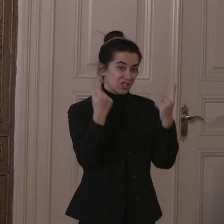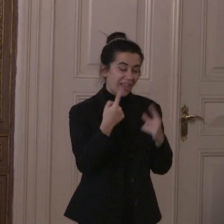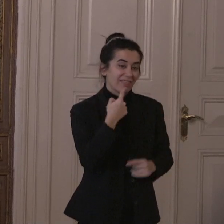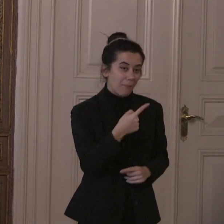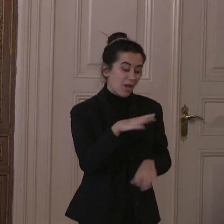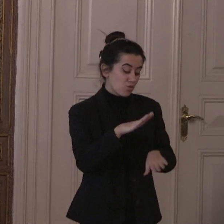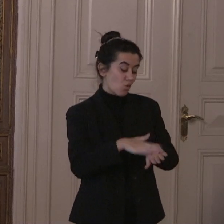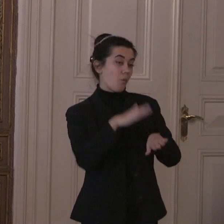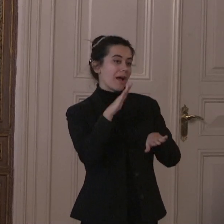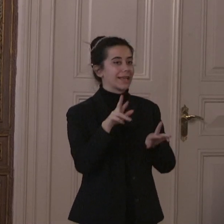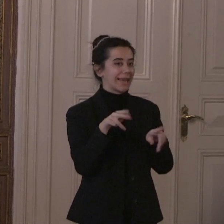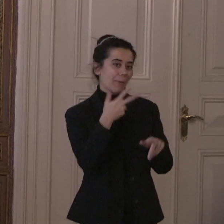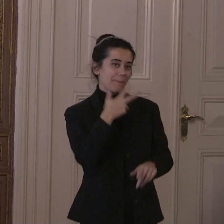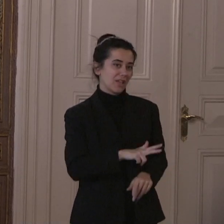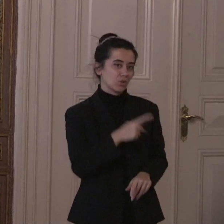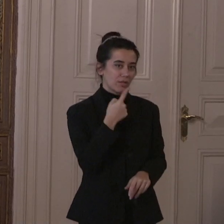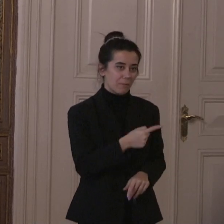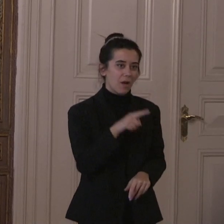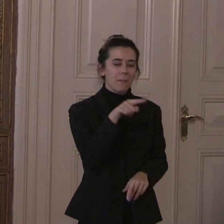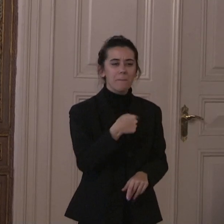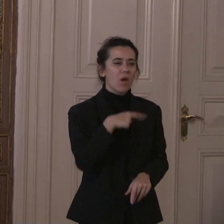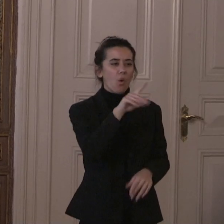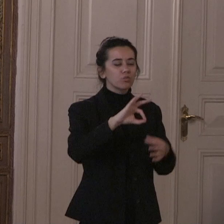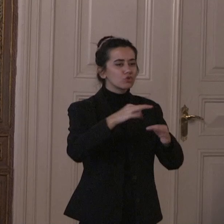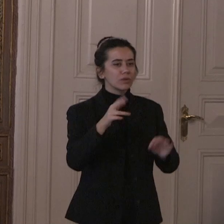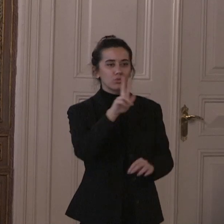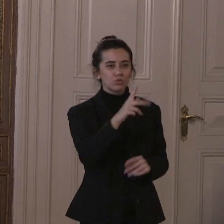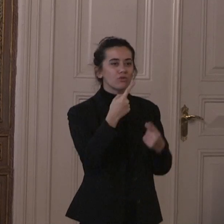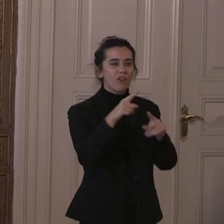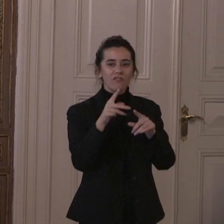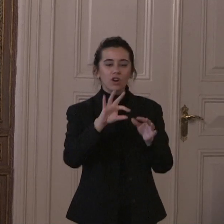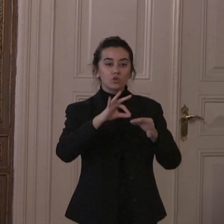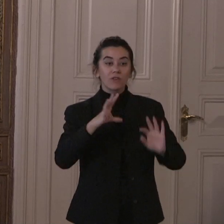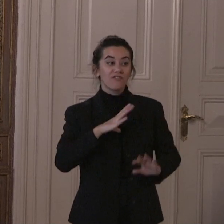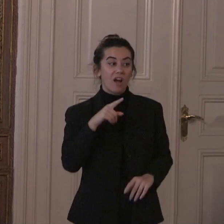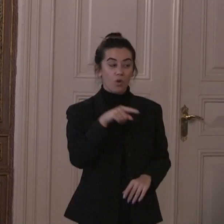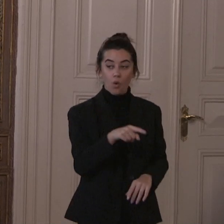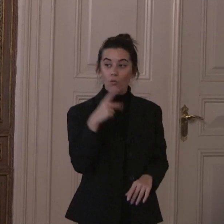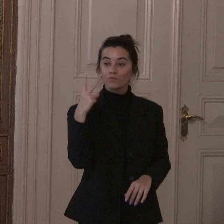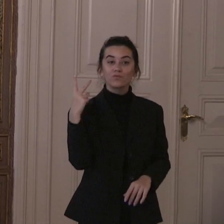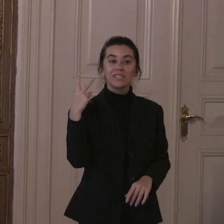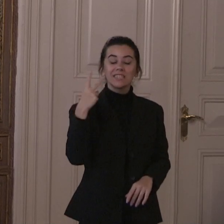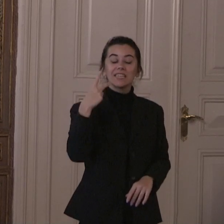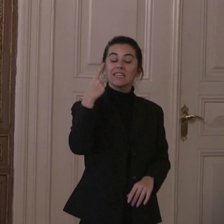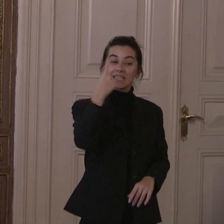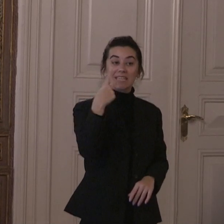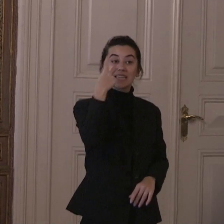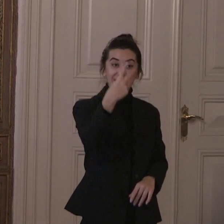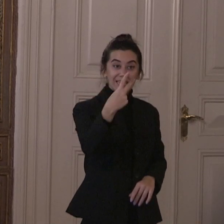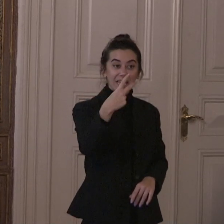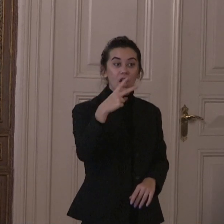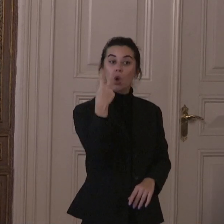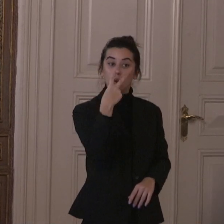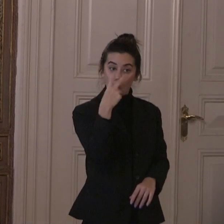dokunmak gibi. Ben sadece şu 3 cümleyi okumak istiyorum. İlk iki cümle gören öğrencilerin, son cümle de